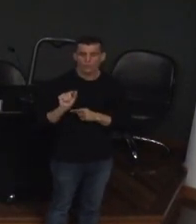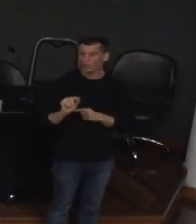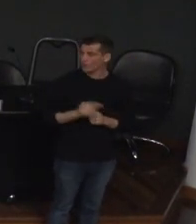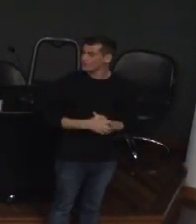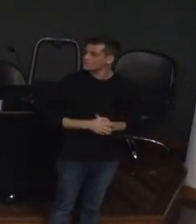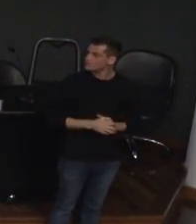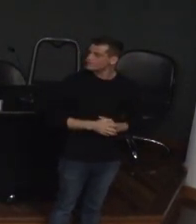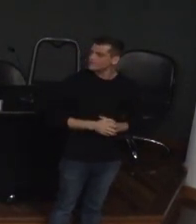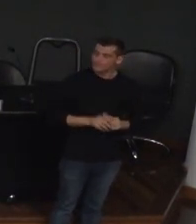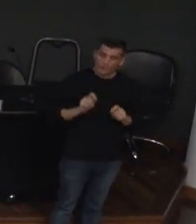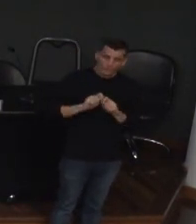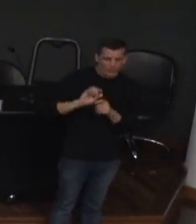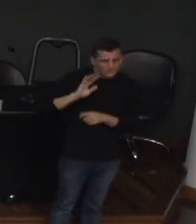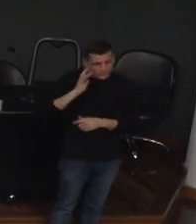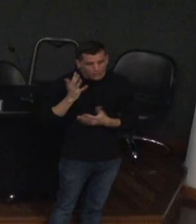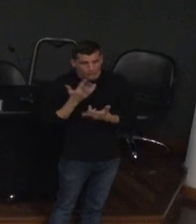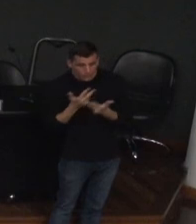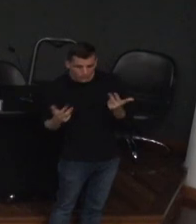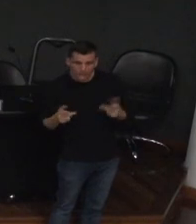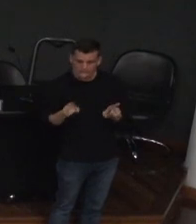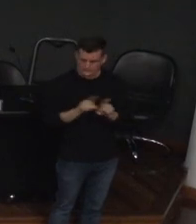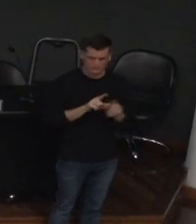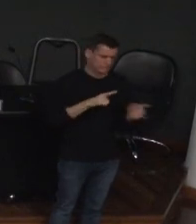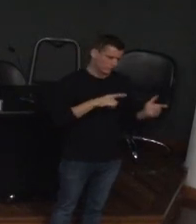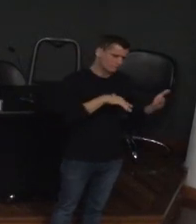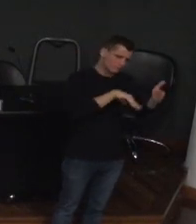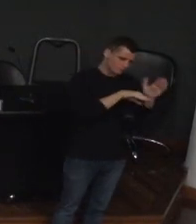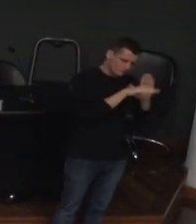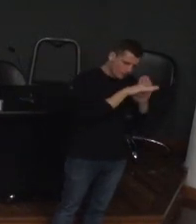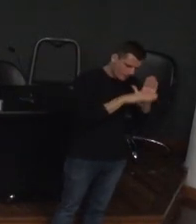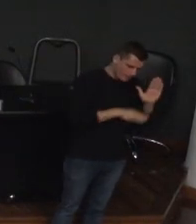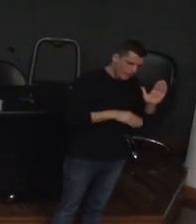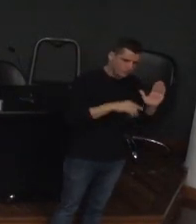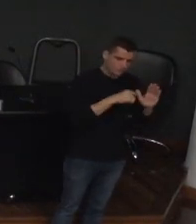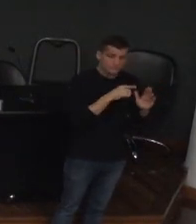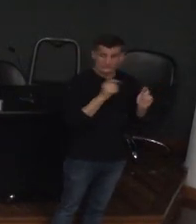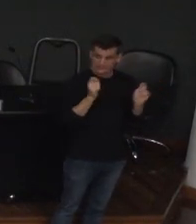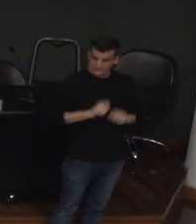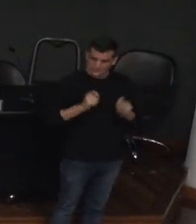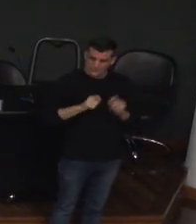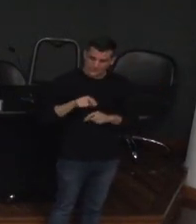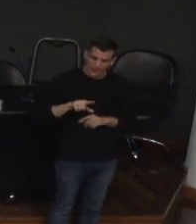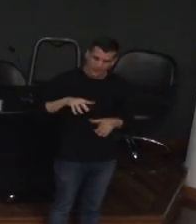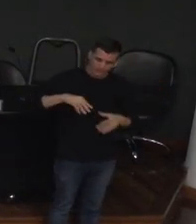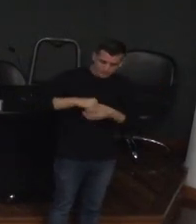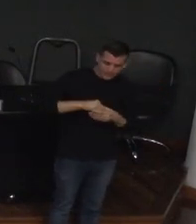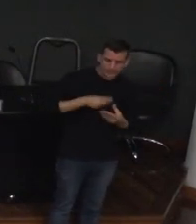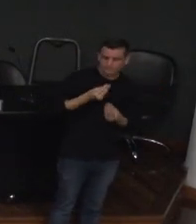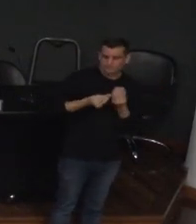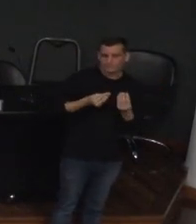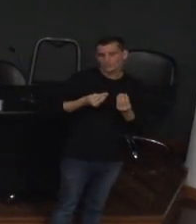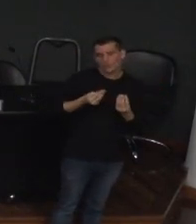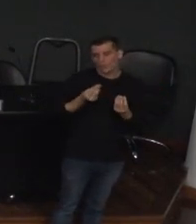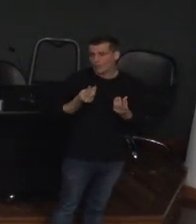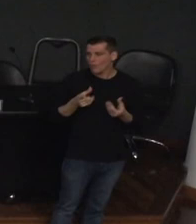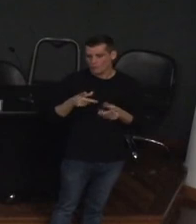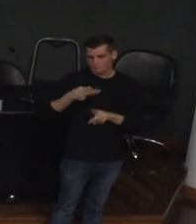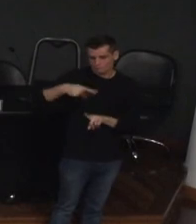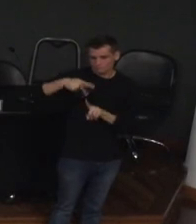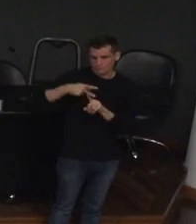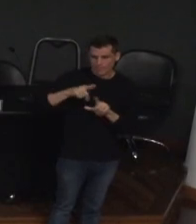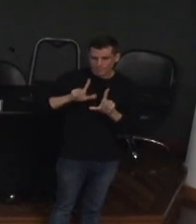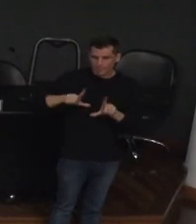fale sobre isso que a gente não desconhece. Isso, claro. Daí a fundamentação é uma fundamentação que pode ser, inclusive, interna, né? Do plano de ação.